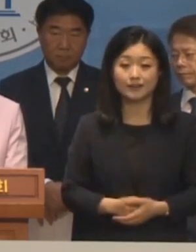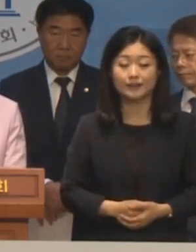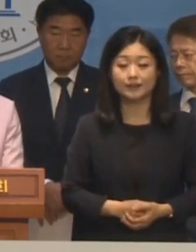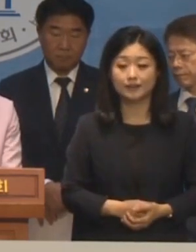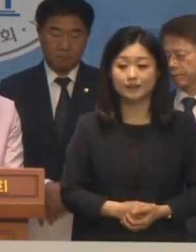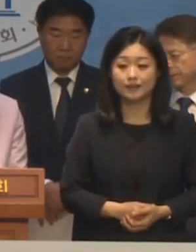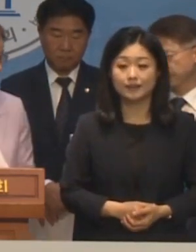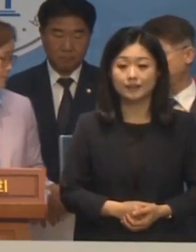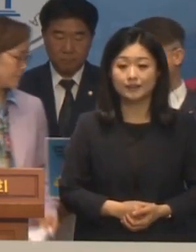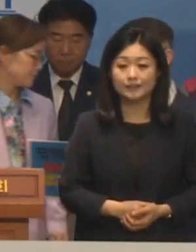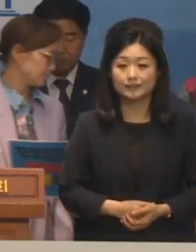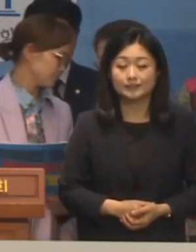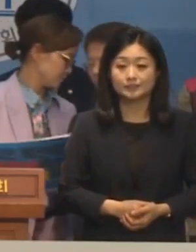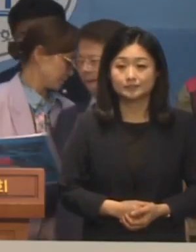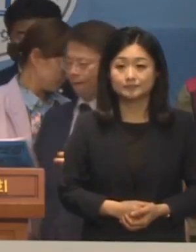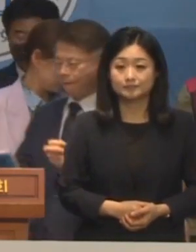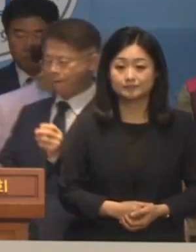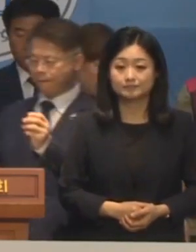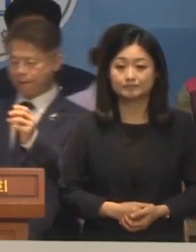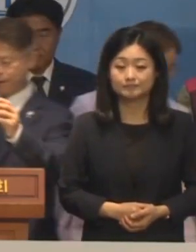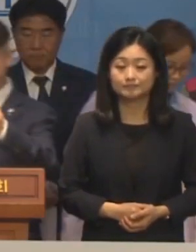되었다.